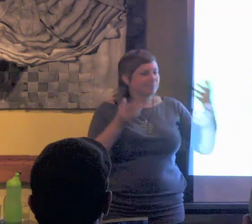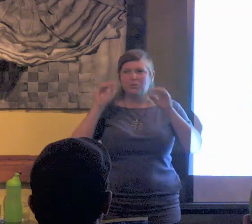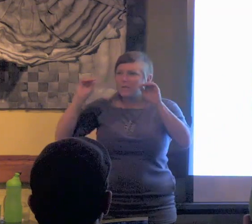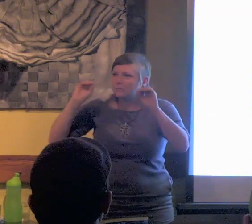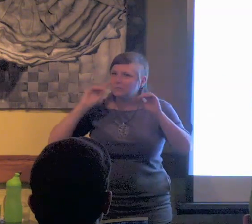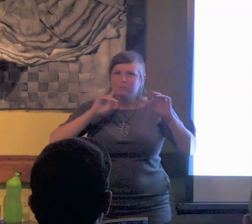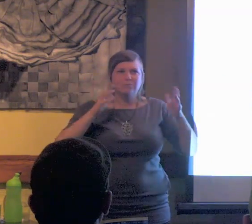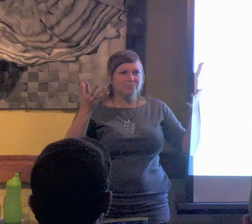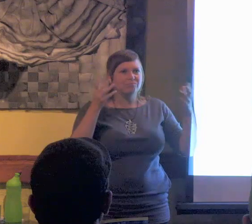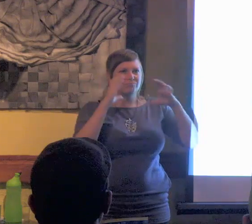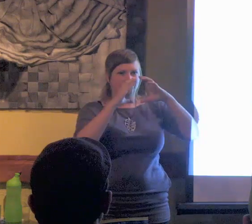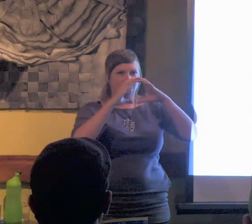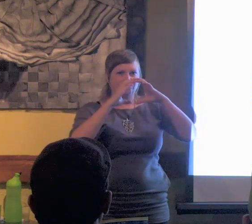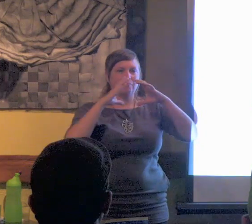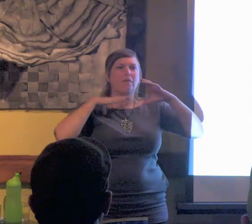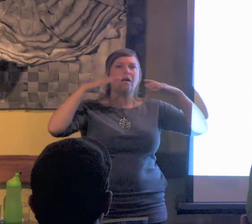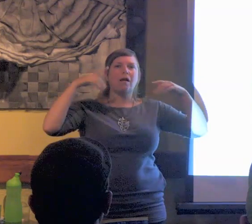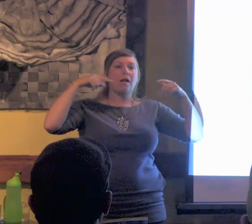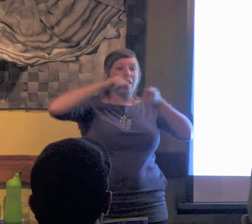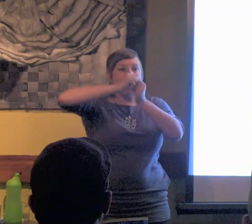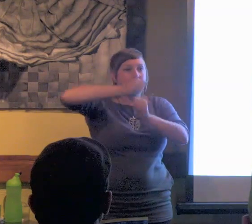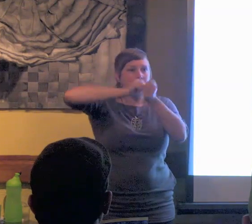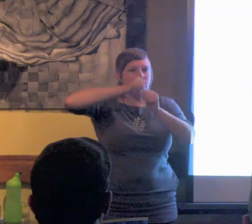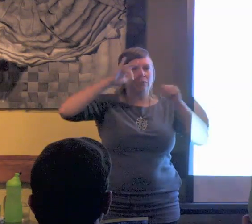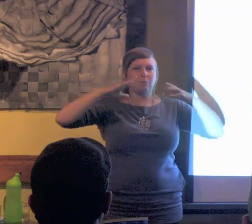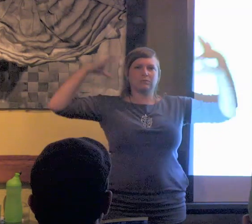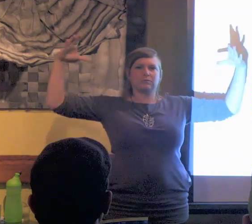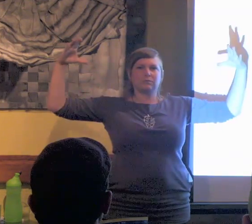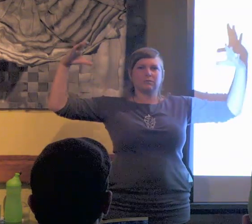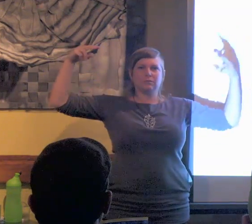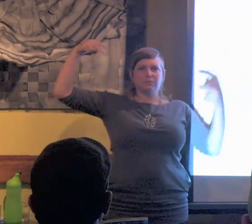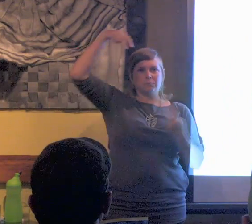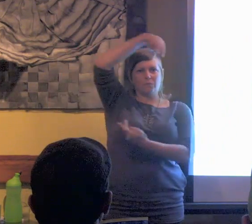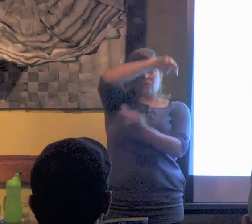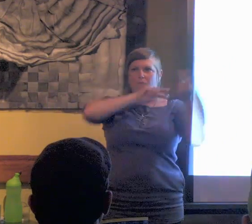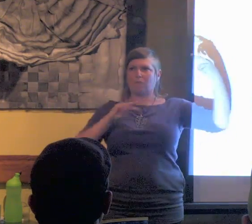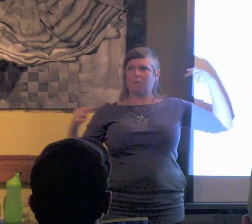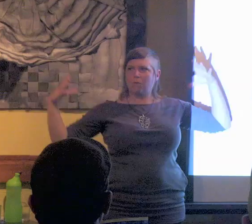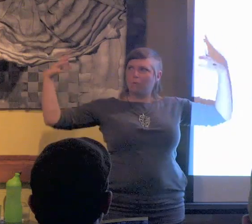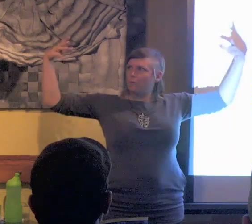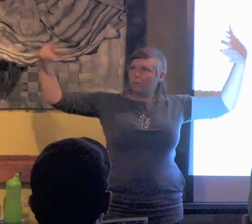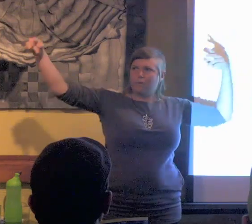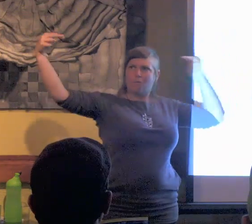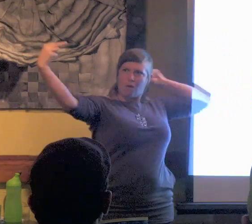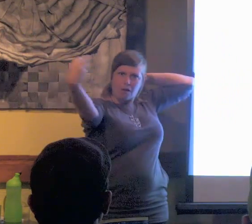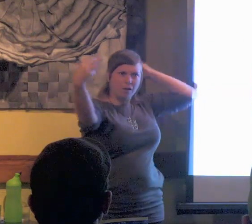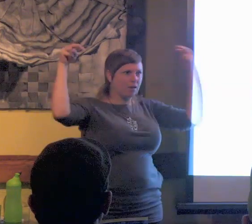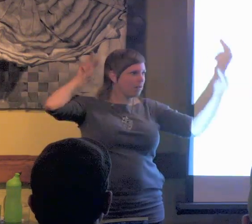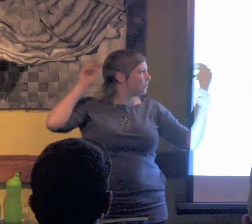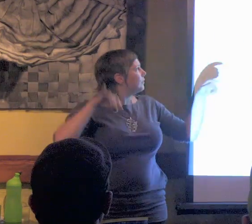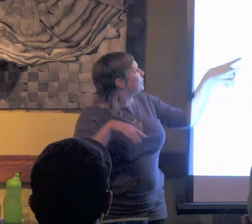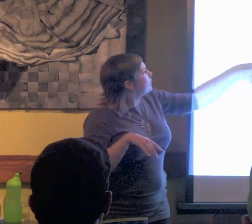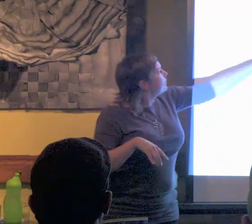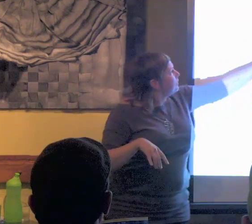un petit rond dans un plus grand rond. Donc, dans le monde des sourds, on parle beaucoup de l'identité des personnes sourdes, de la communauté sourde. Et les personnes